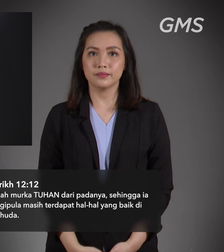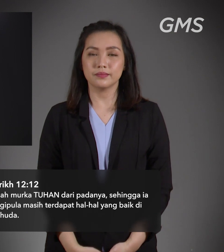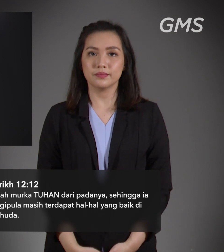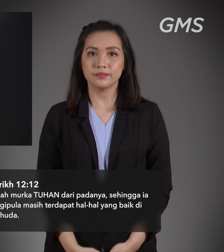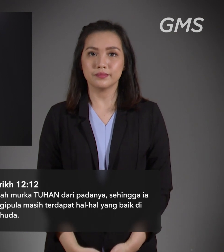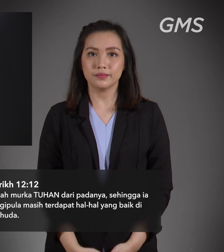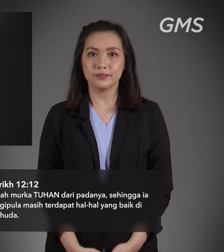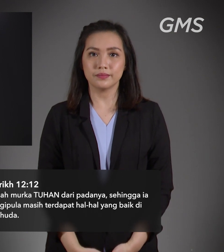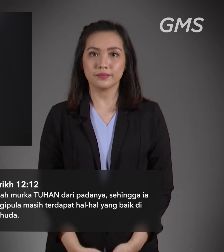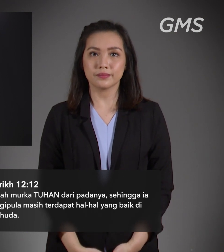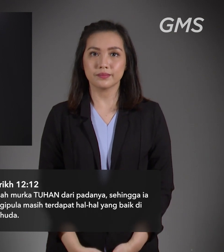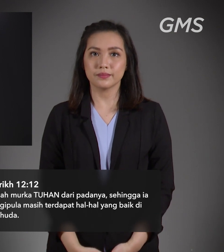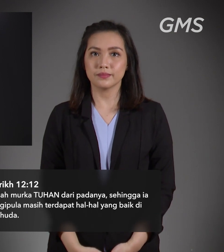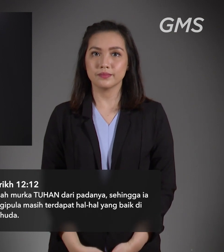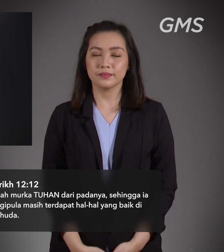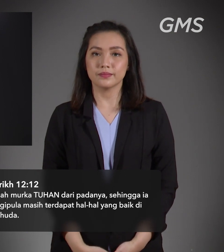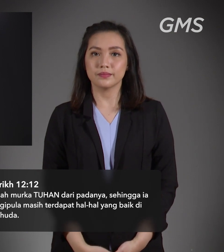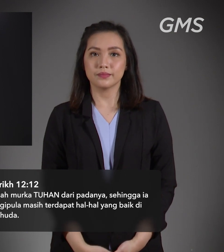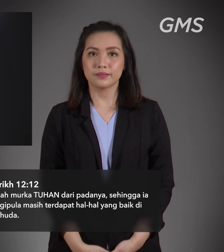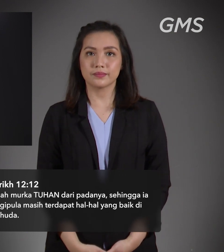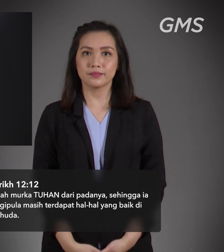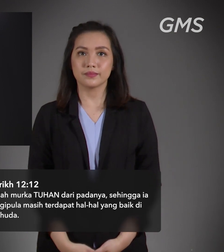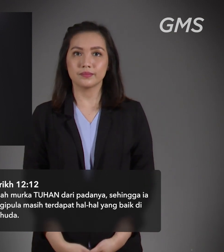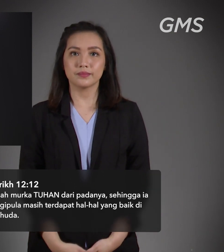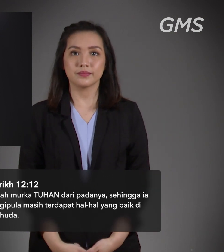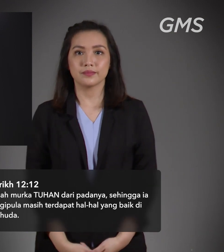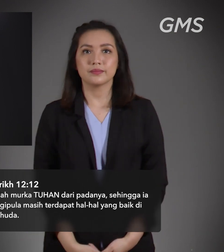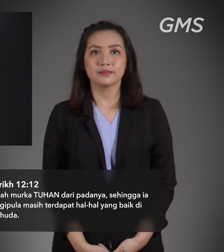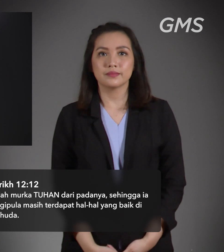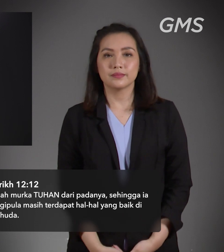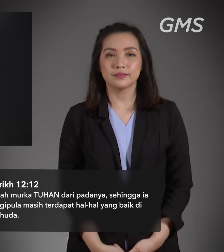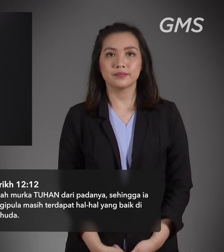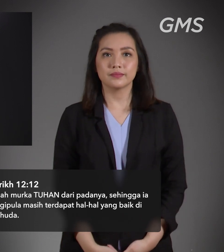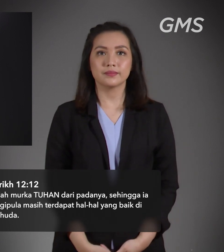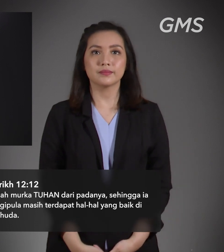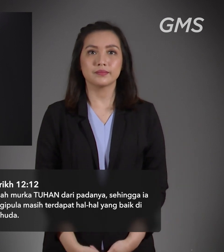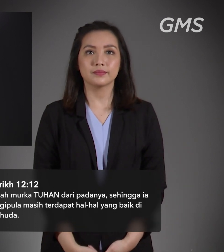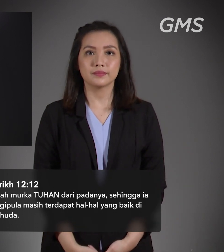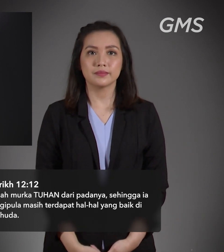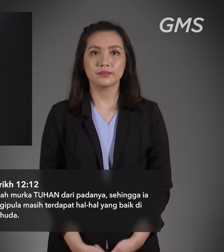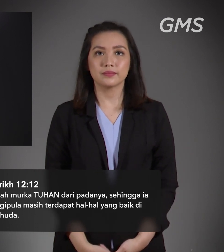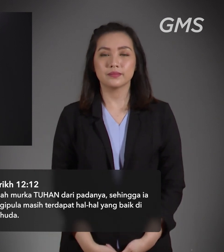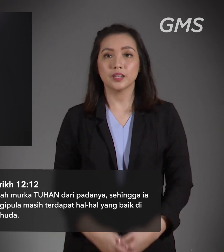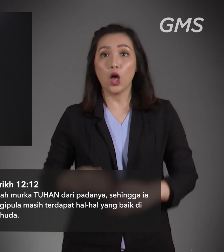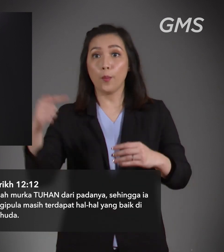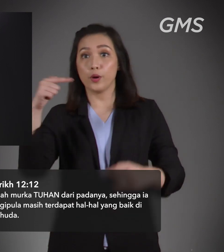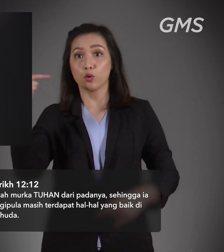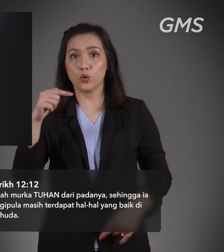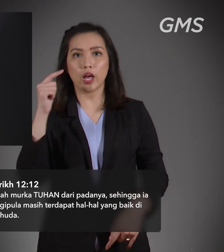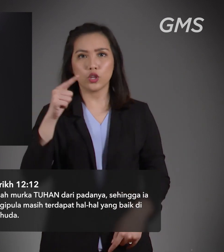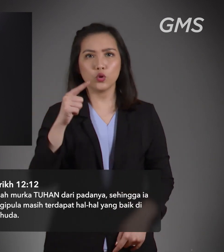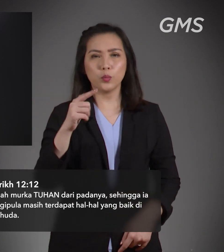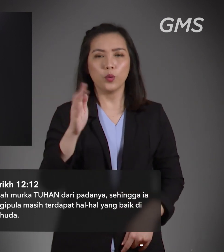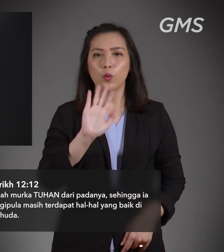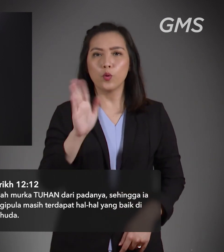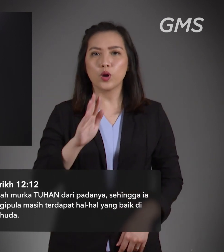sebab raja merendahkan diri, surutlah murka Tuhan daripadanya. Surut bukan standar ya.